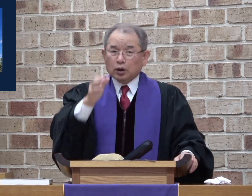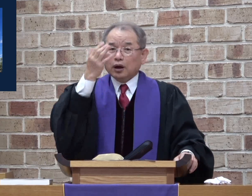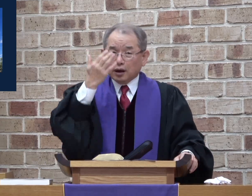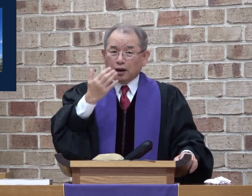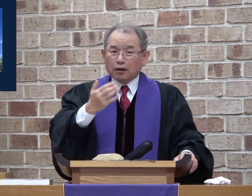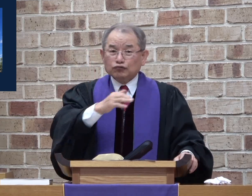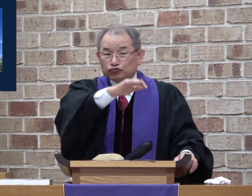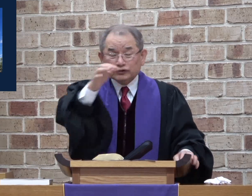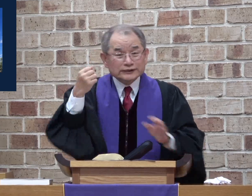있습니다.